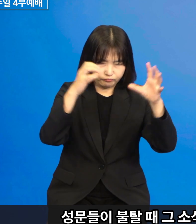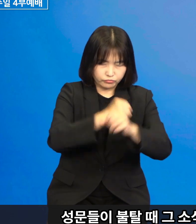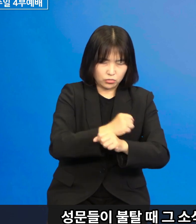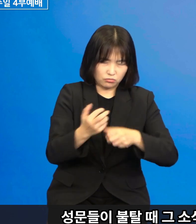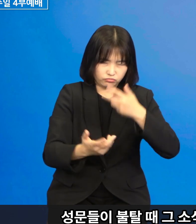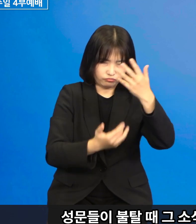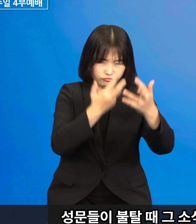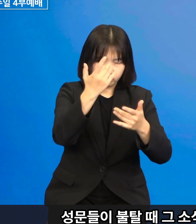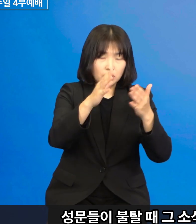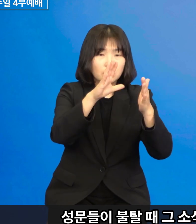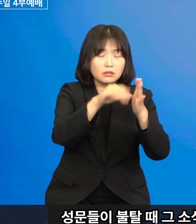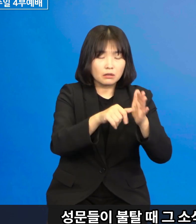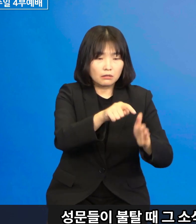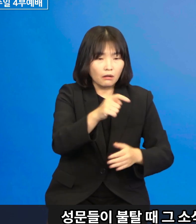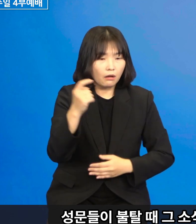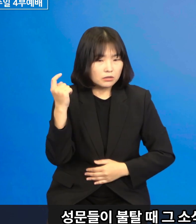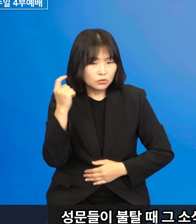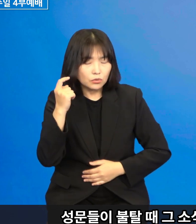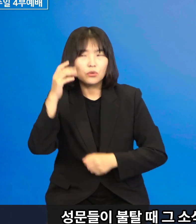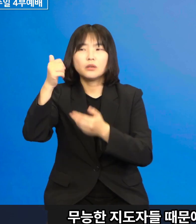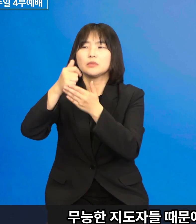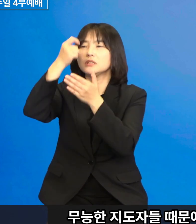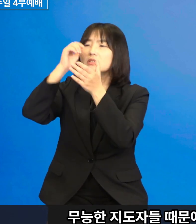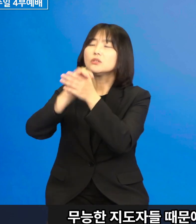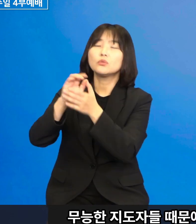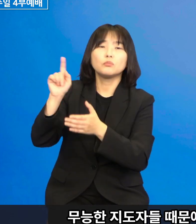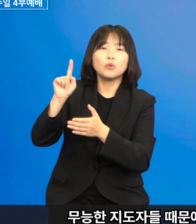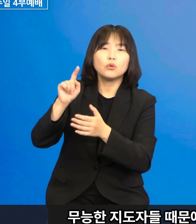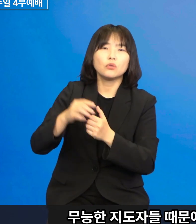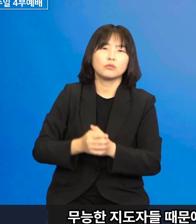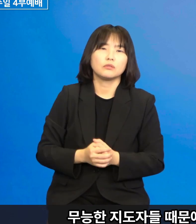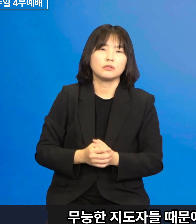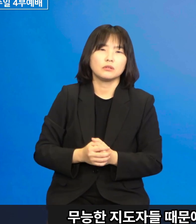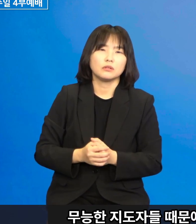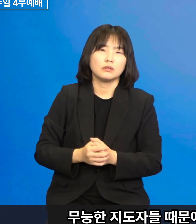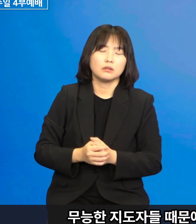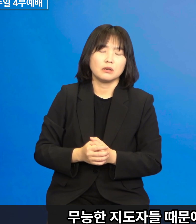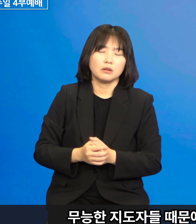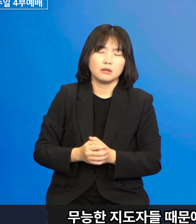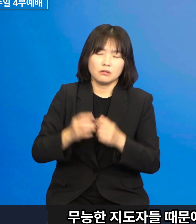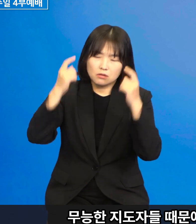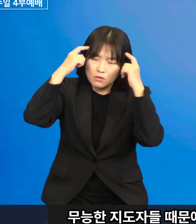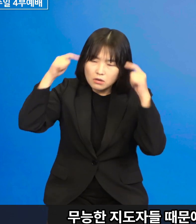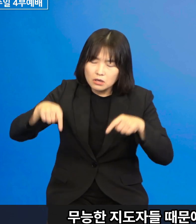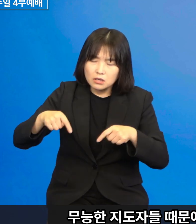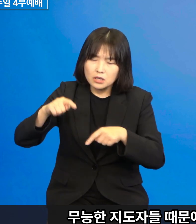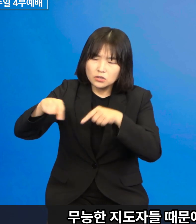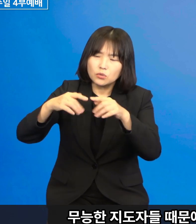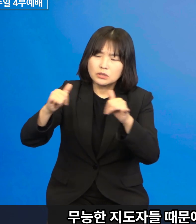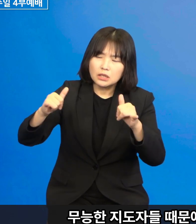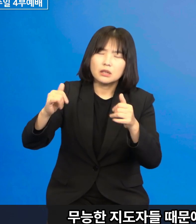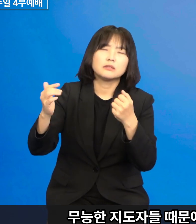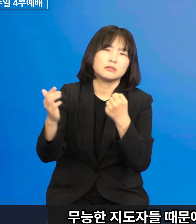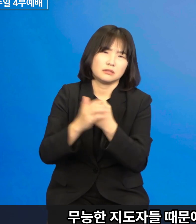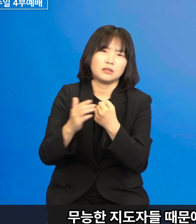듣고 하나님께 기도하기를 무능한 지도자들 때문에 이 나라가 이 꼴이